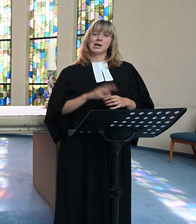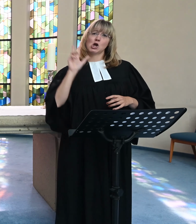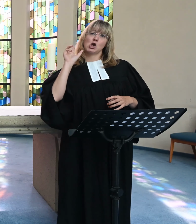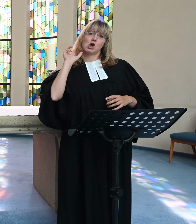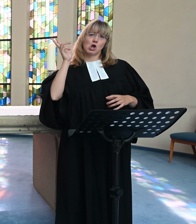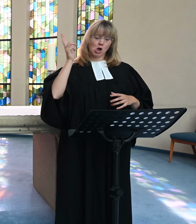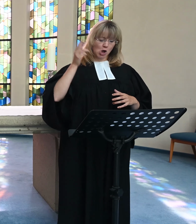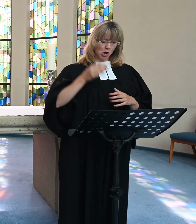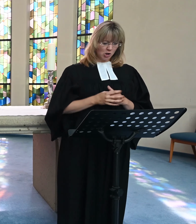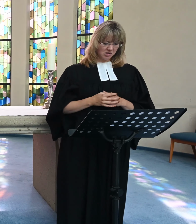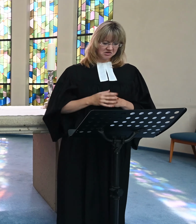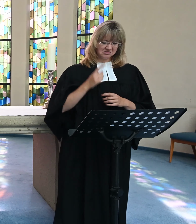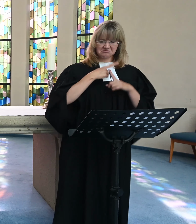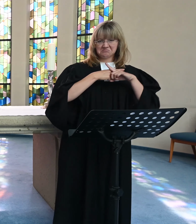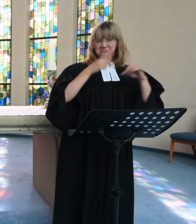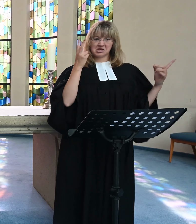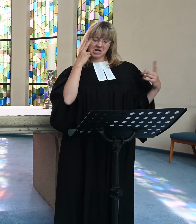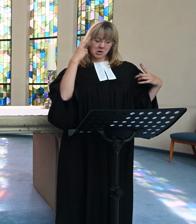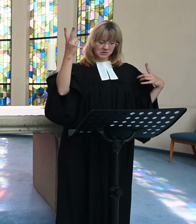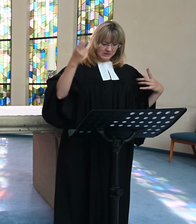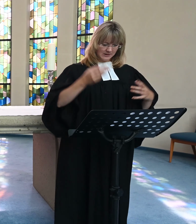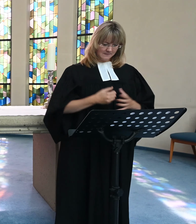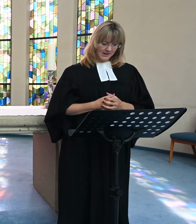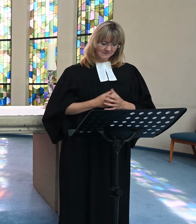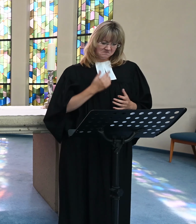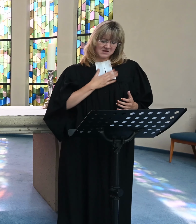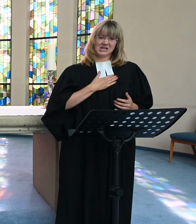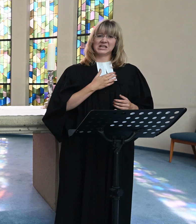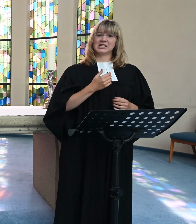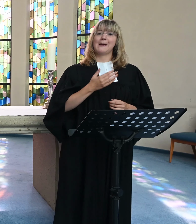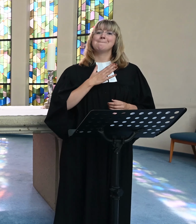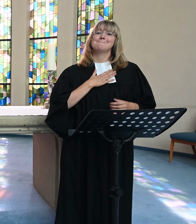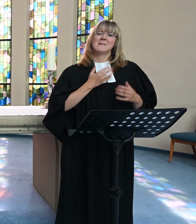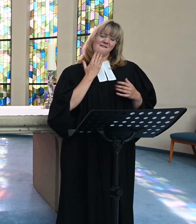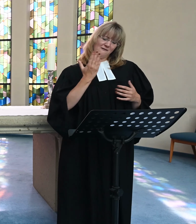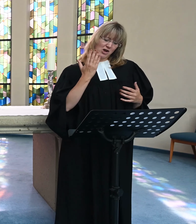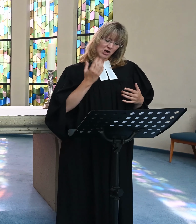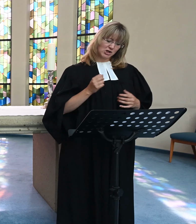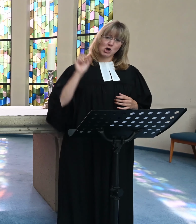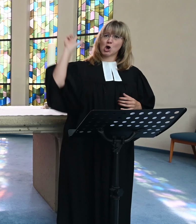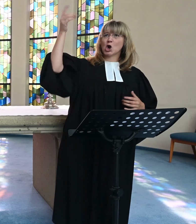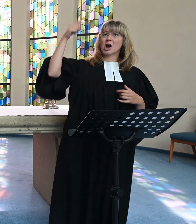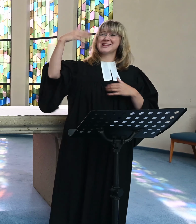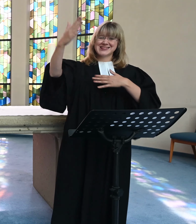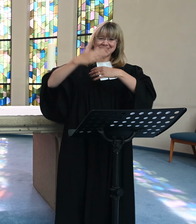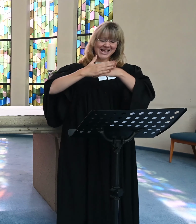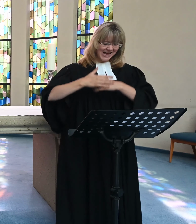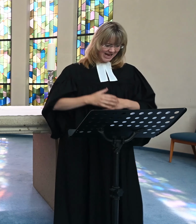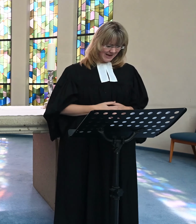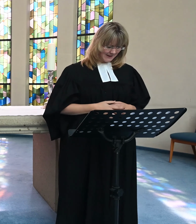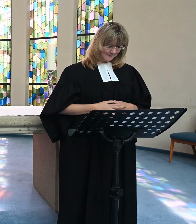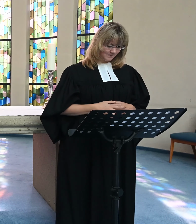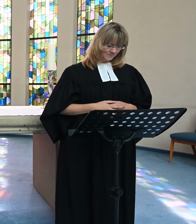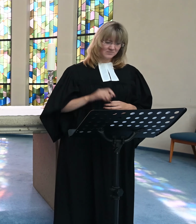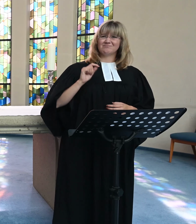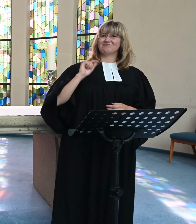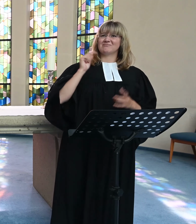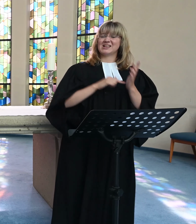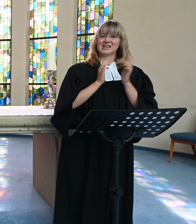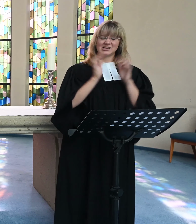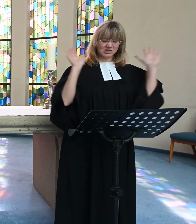so beschreibt Jesus seinen Vater auch. Denn er sagt, bete zu deinem Vater, der im Verborgenen